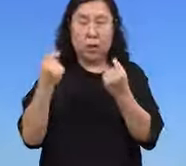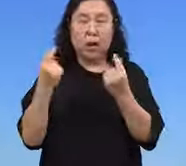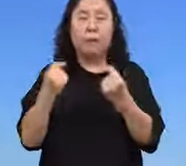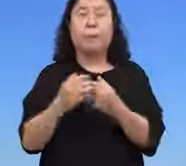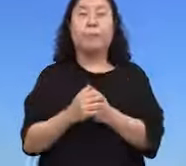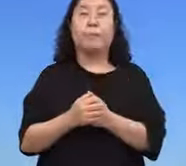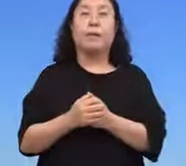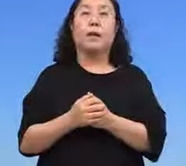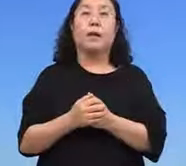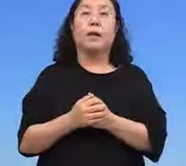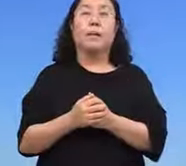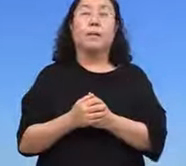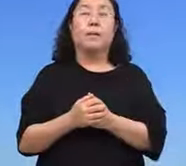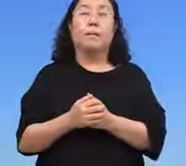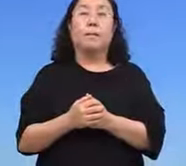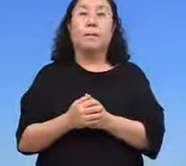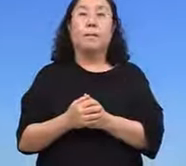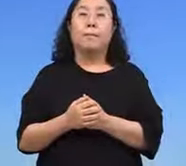종과 같이,